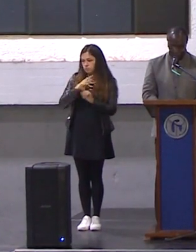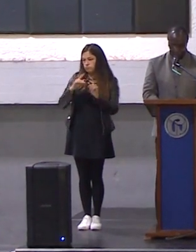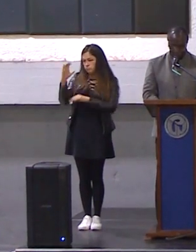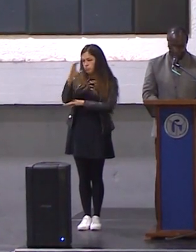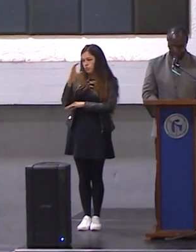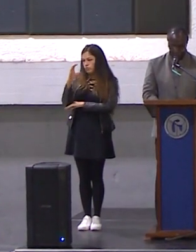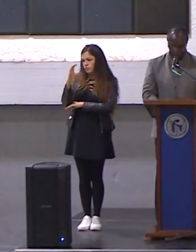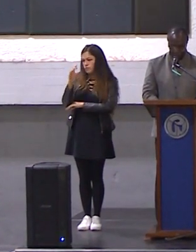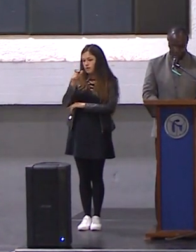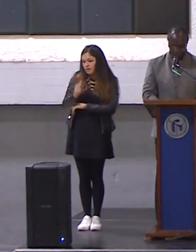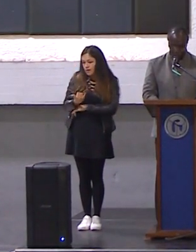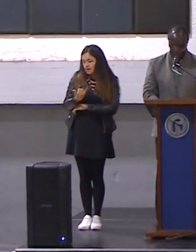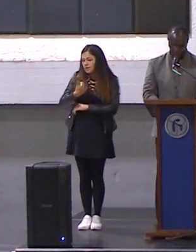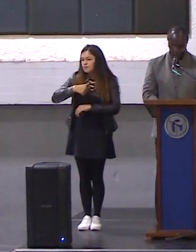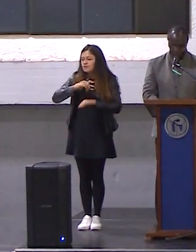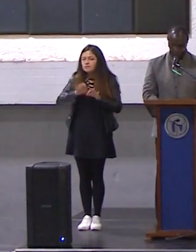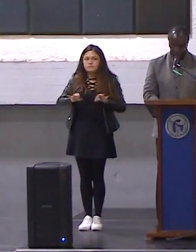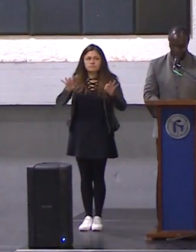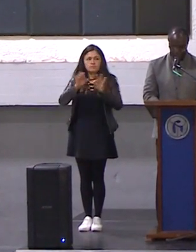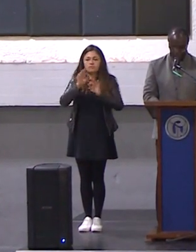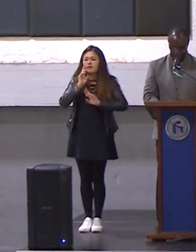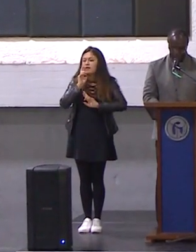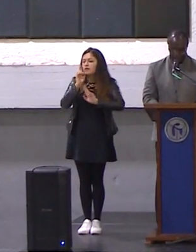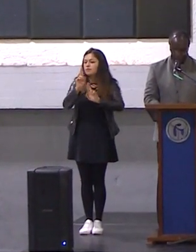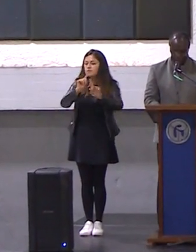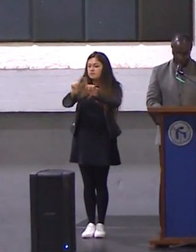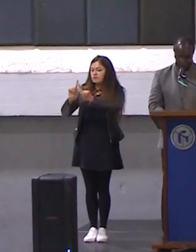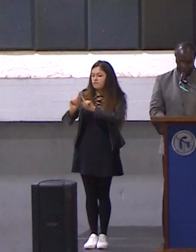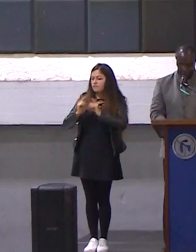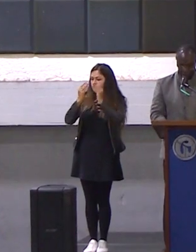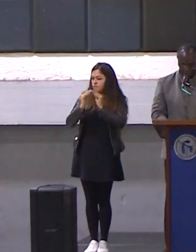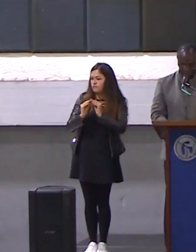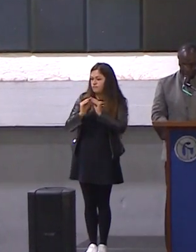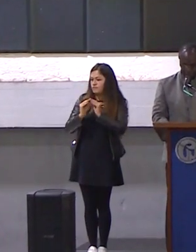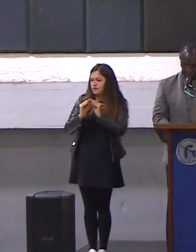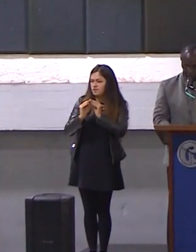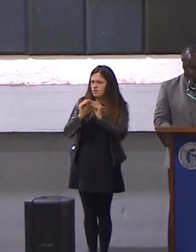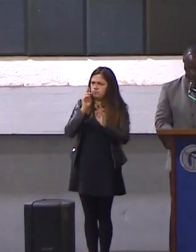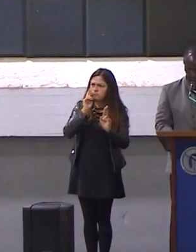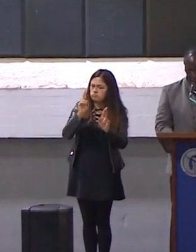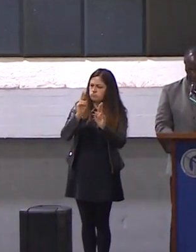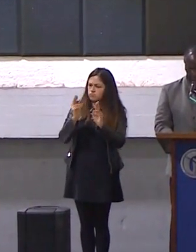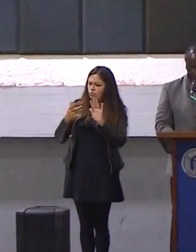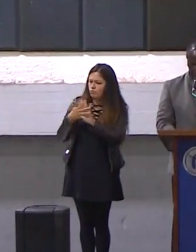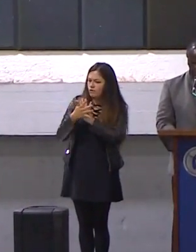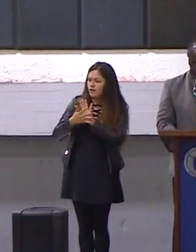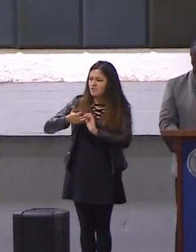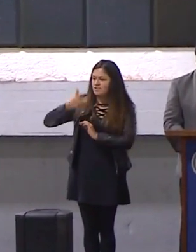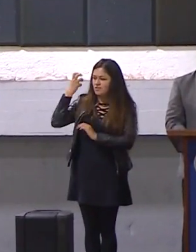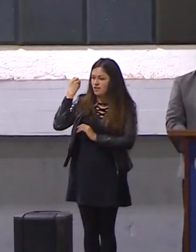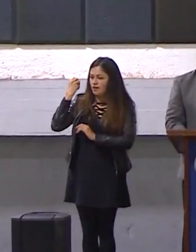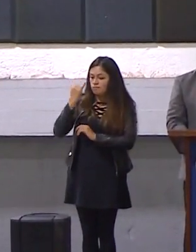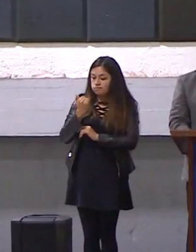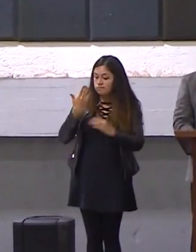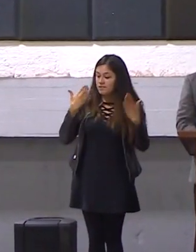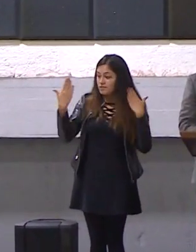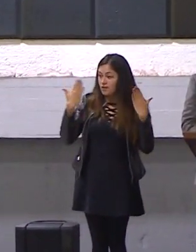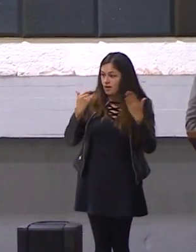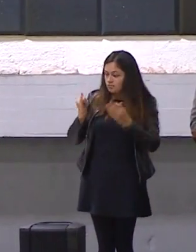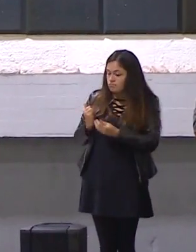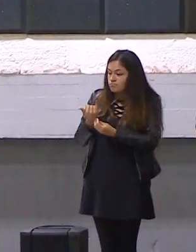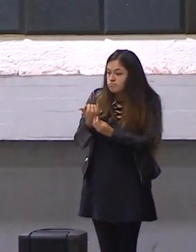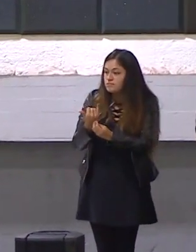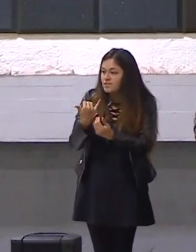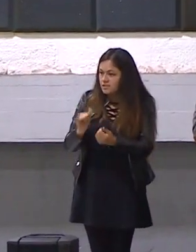colombiano implica reconocer las diferentes maneras en las que ha sido escrita consolidándose al día de hoy